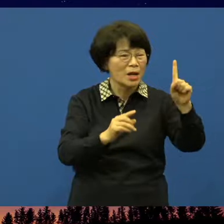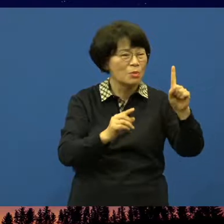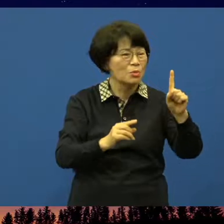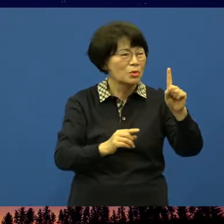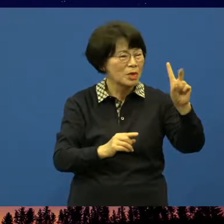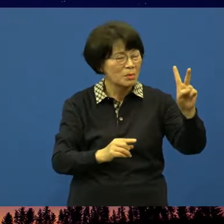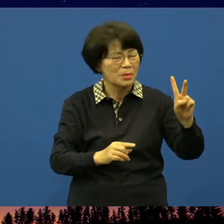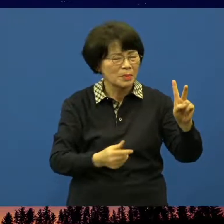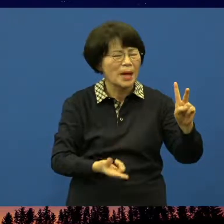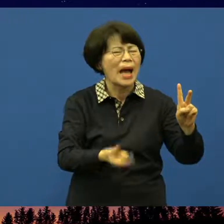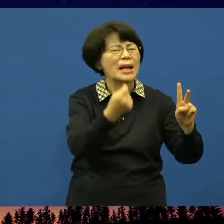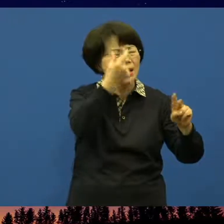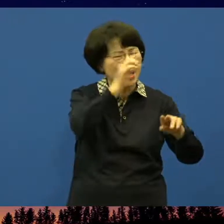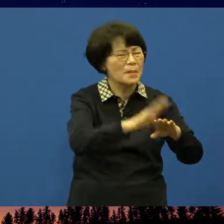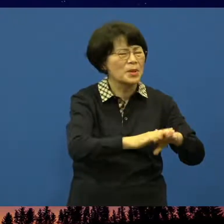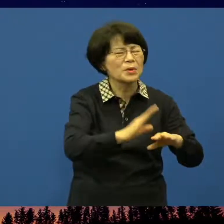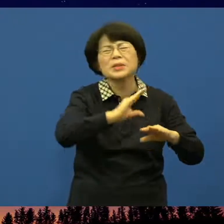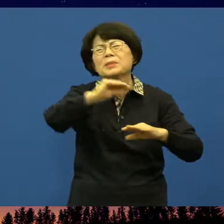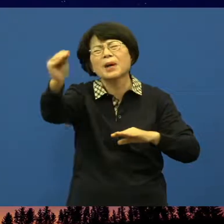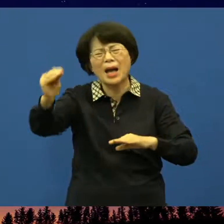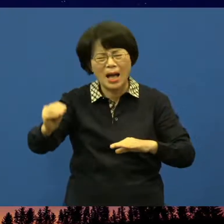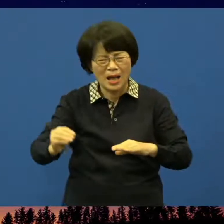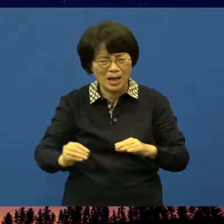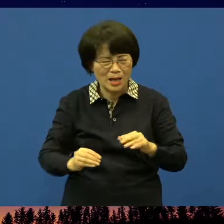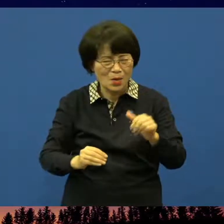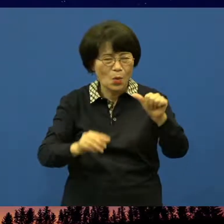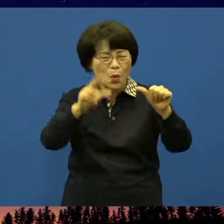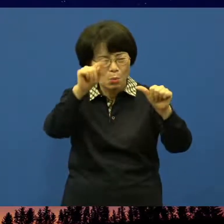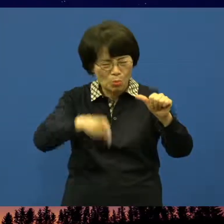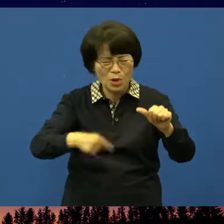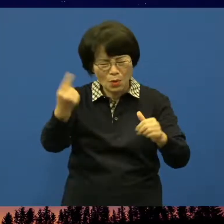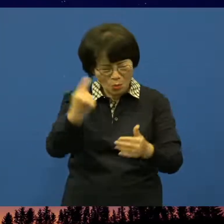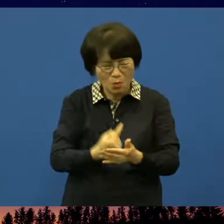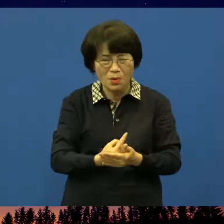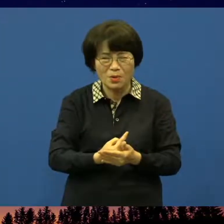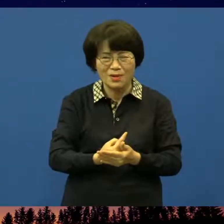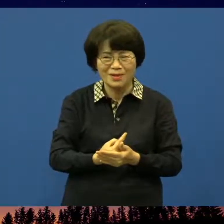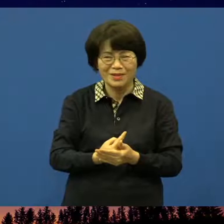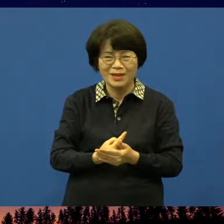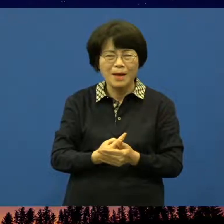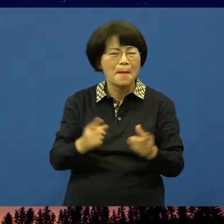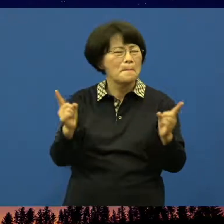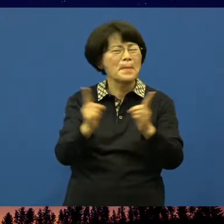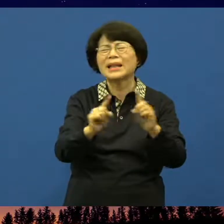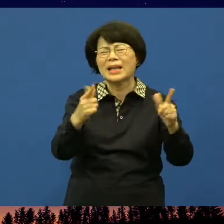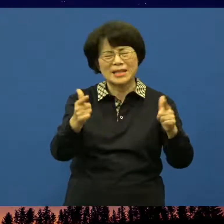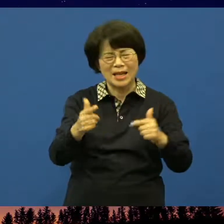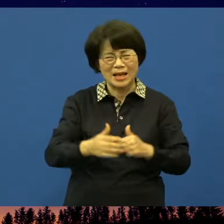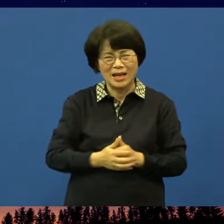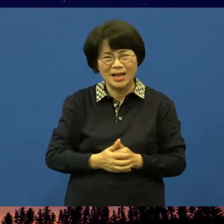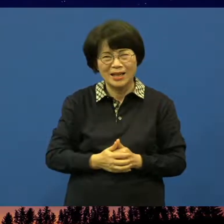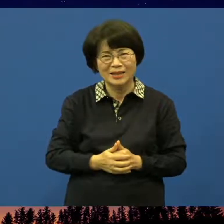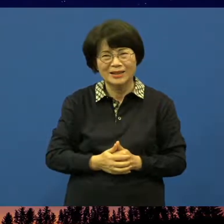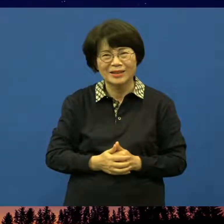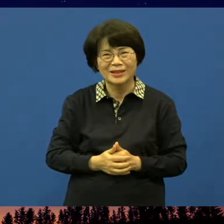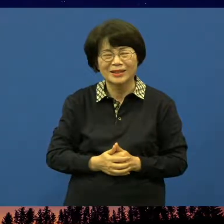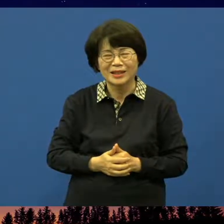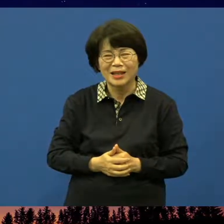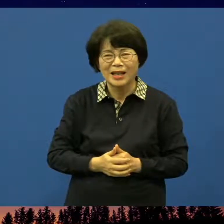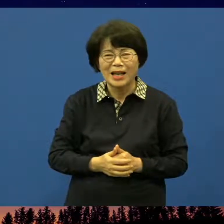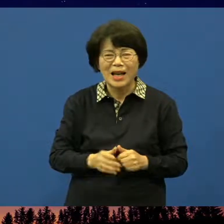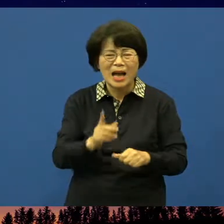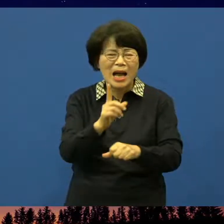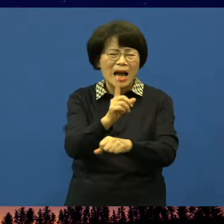일부 일찍 나오는 거예요. 그러면 막 오후에 나오고 막 이래도 되고 딱 일부 막 11시 예배만 있으면 진짜 죽는